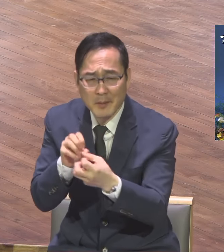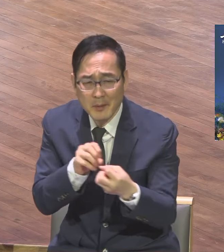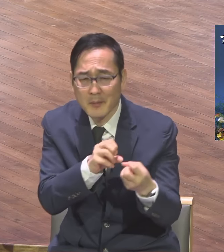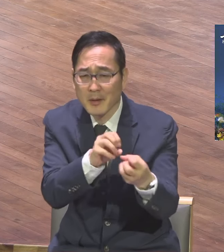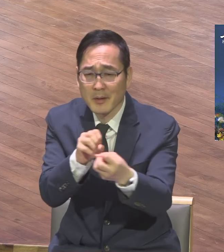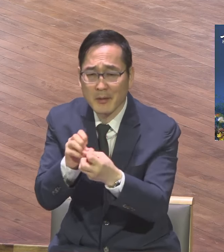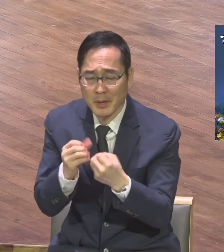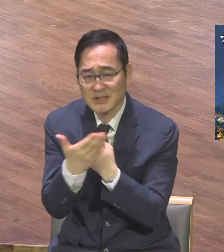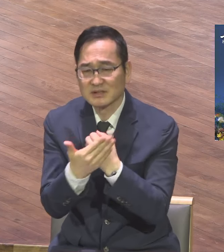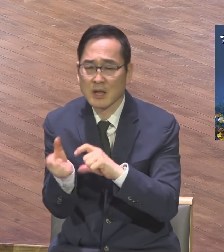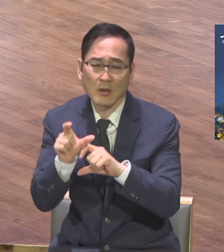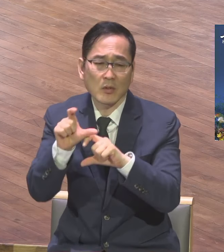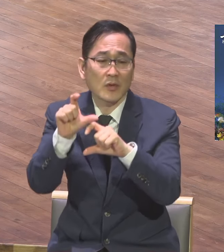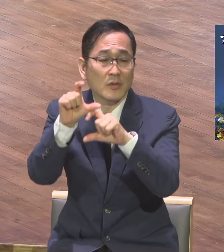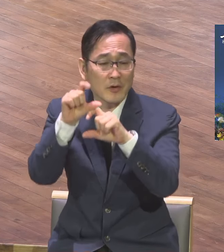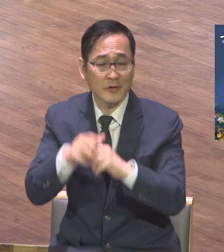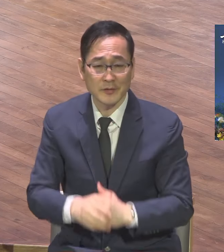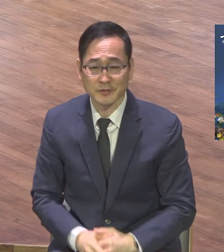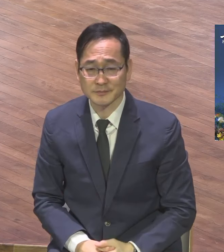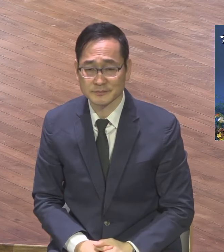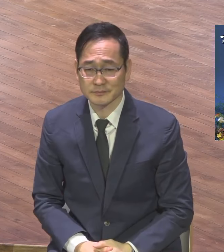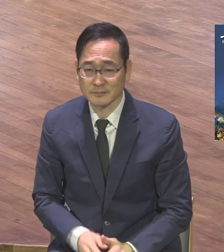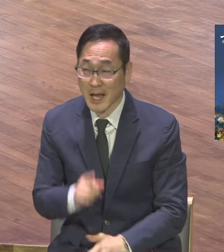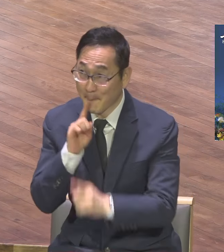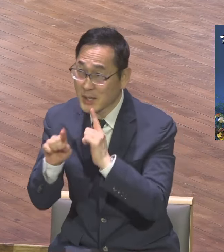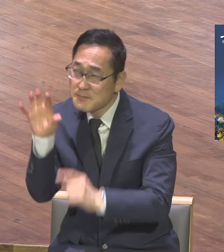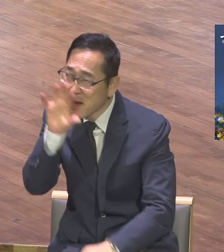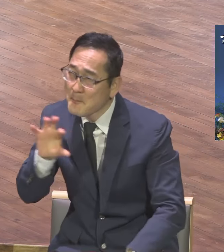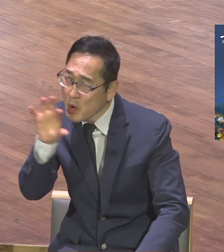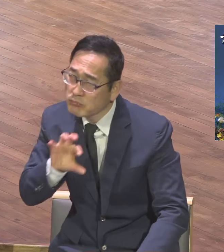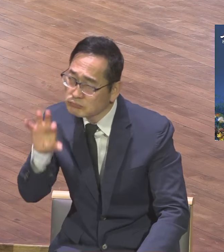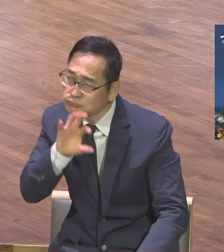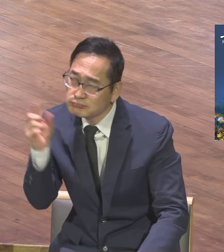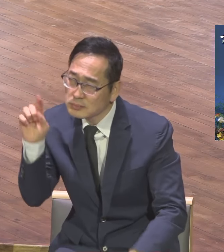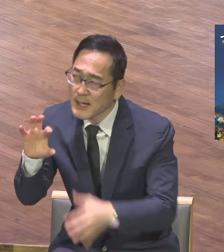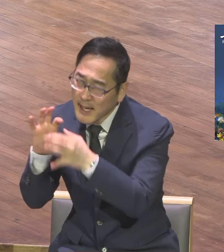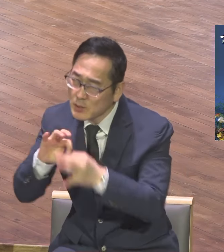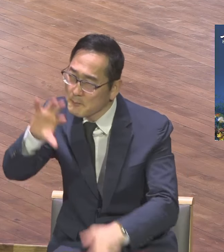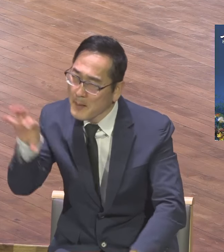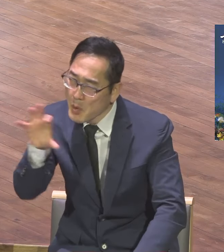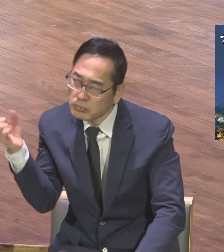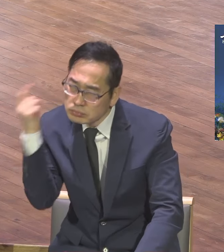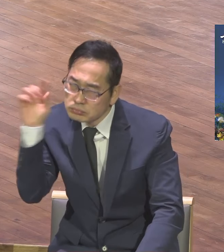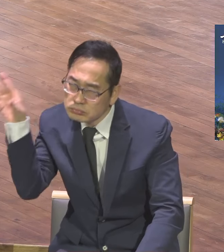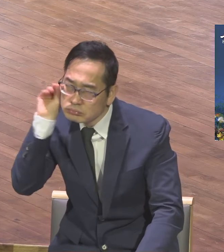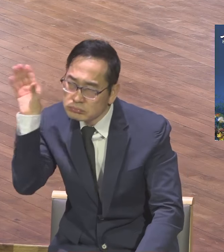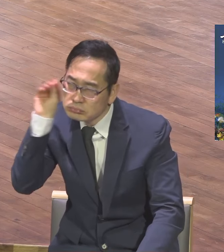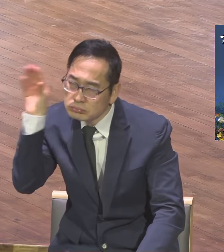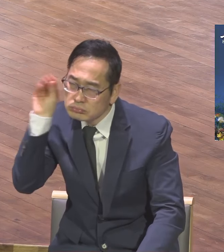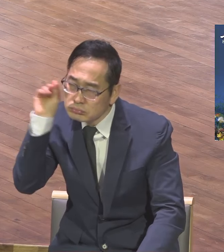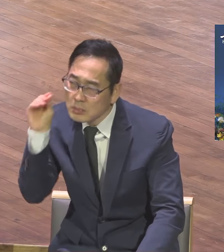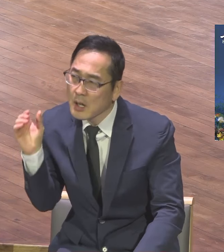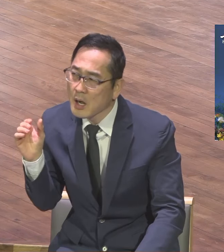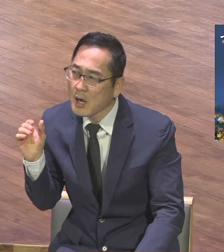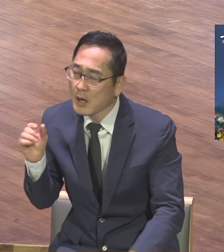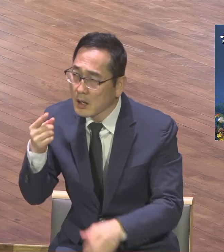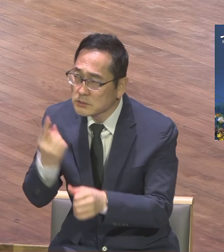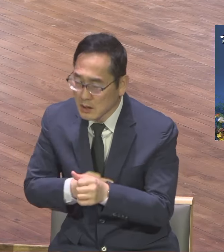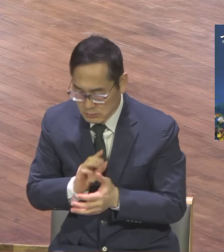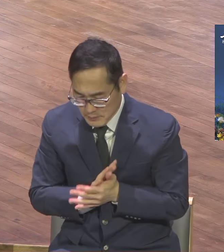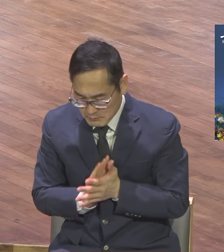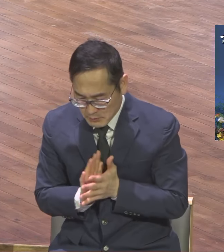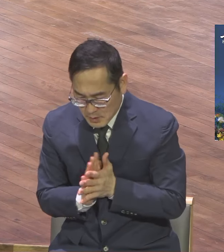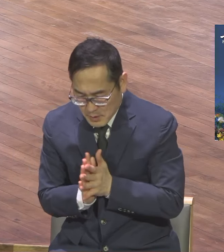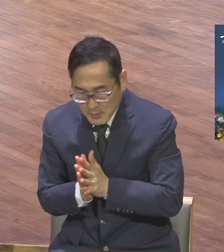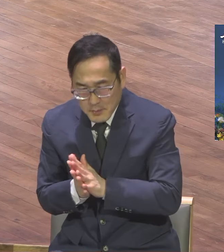하나님의 말씀을 반복해서 듣다가 보니까 그게 체질화되고 그게 사상화되고 그게 습관화되고